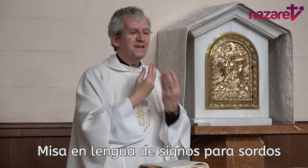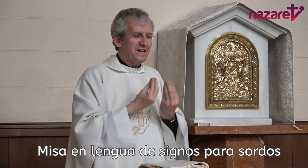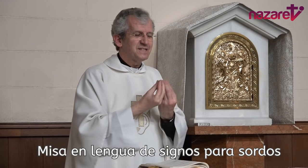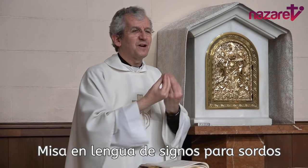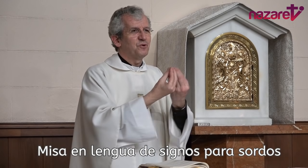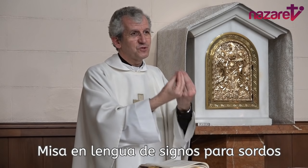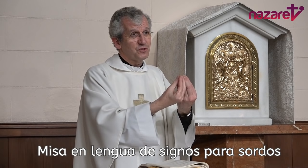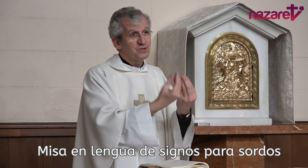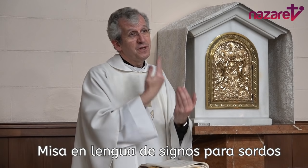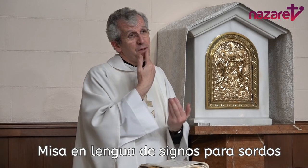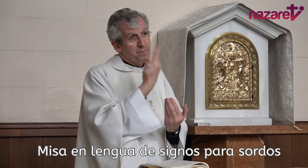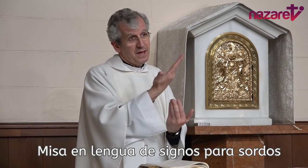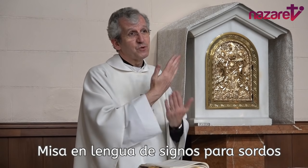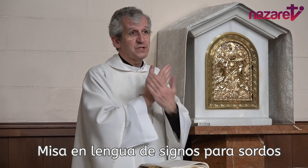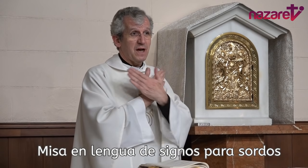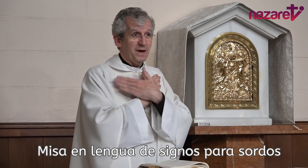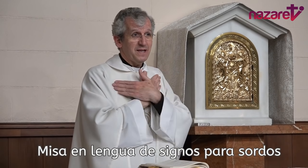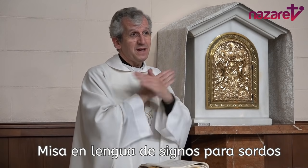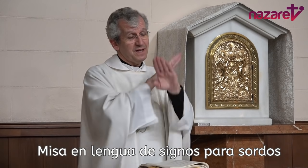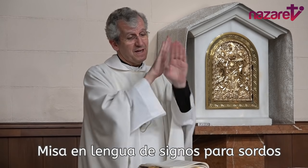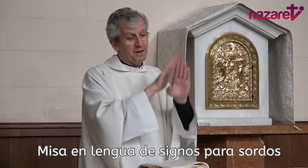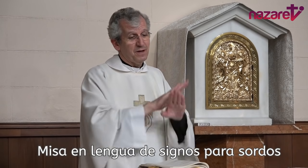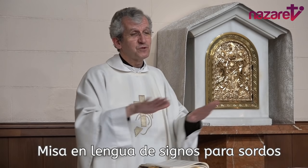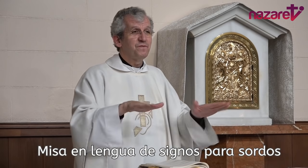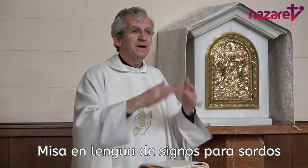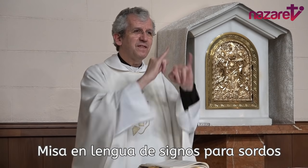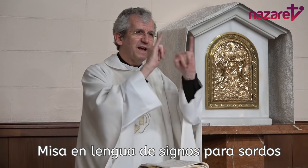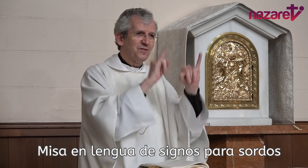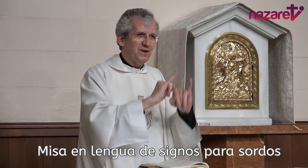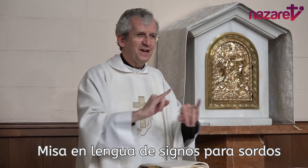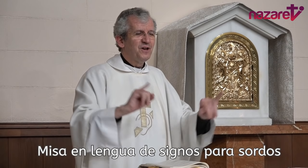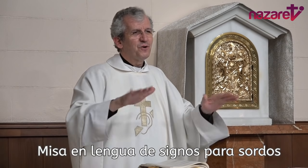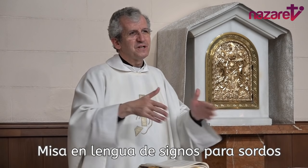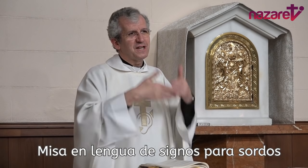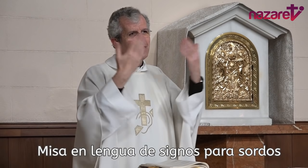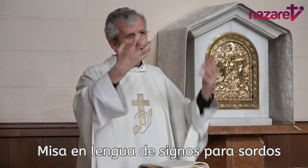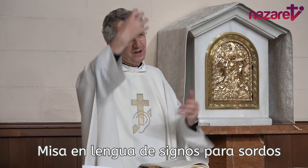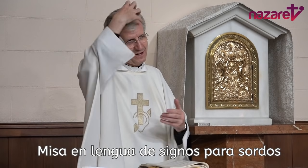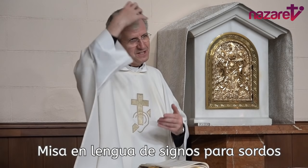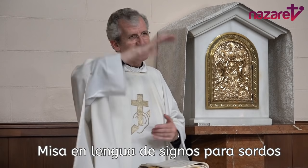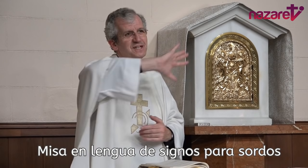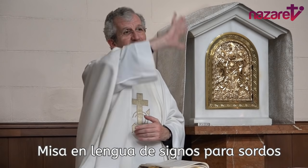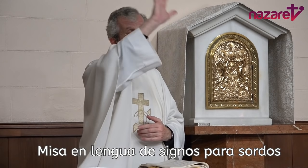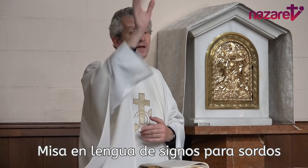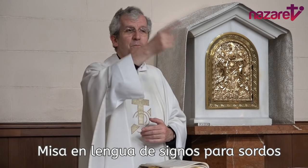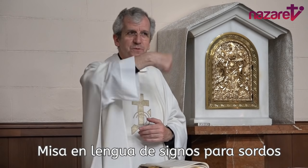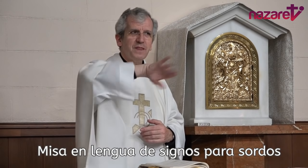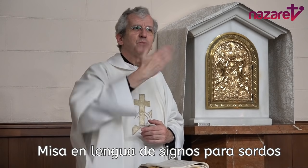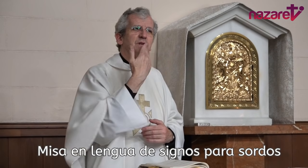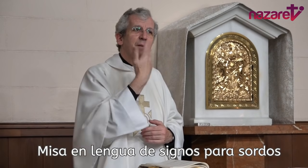María está con nosotros. Pidamos a María, que acabaremos felicitándola con ese canto del Regina Coeli, pues pidamos a